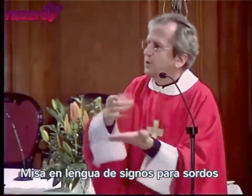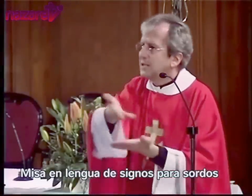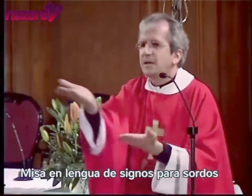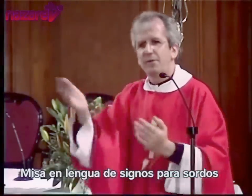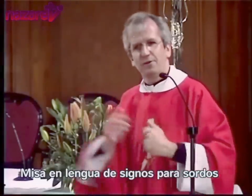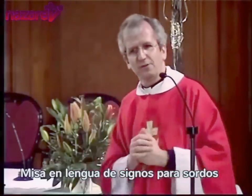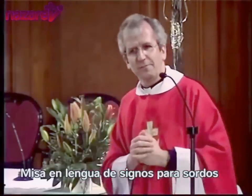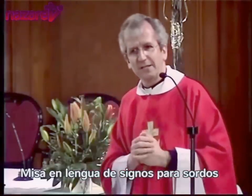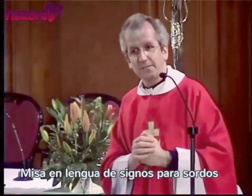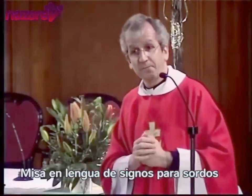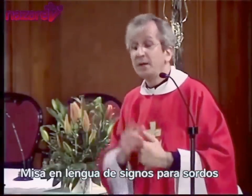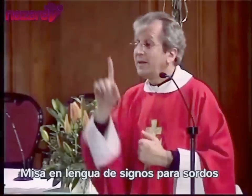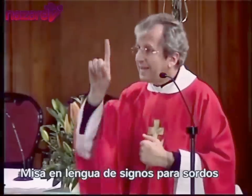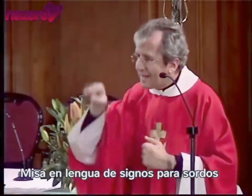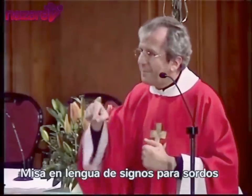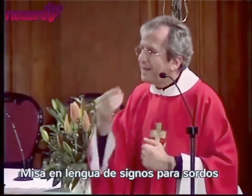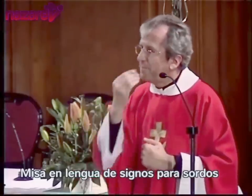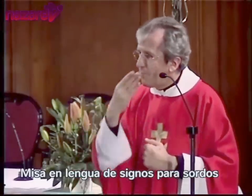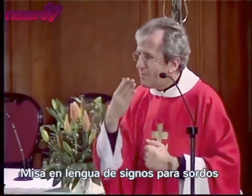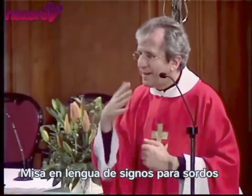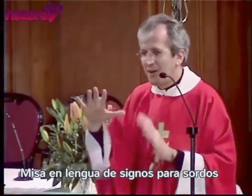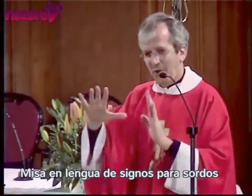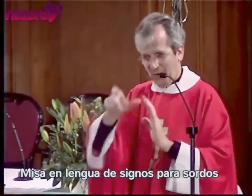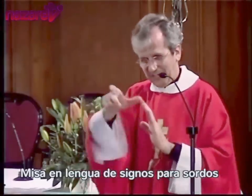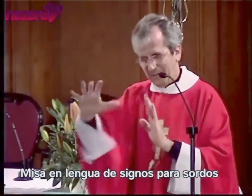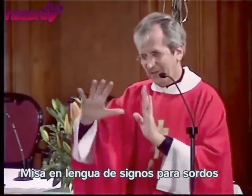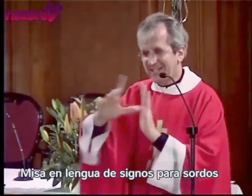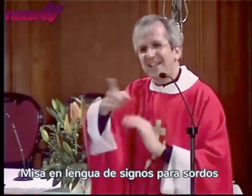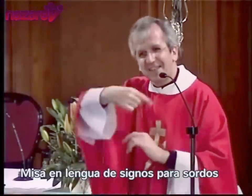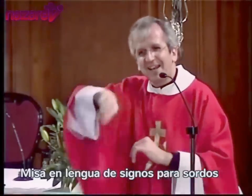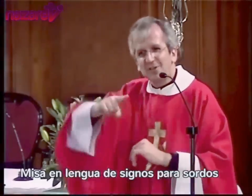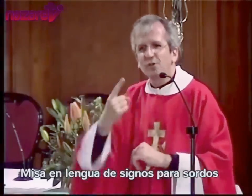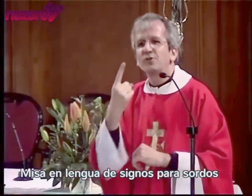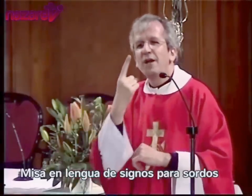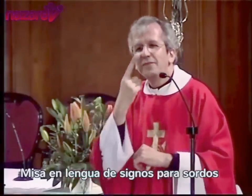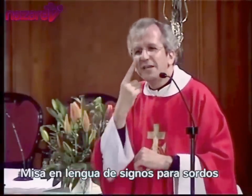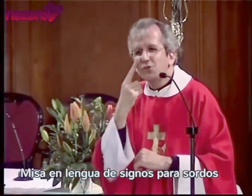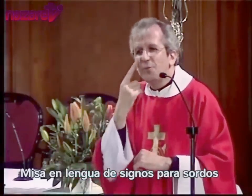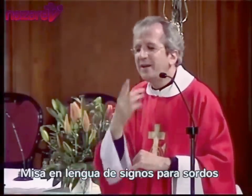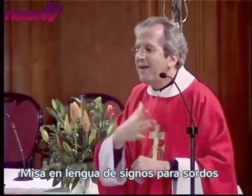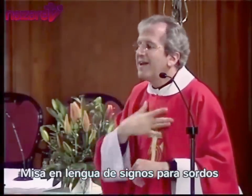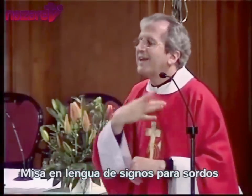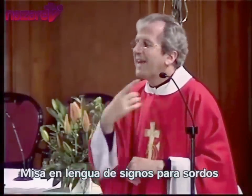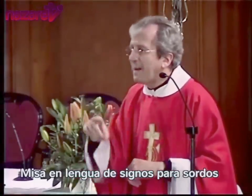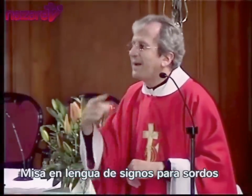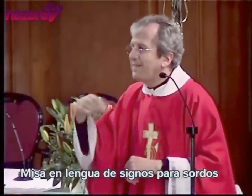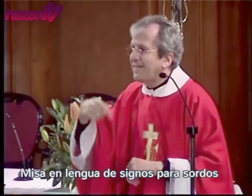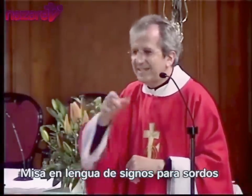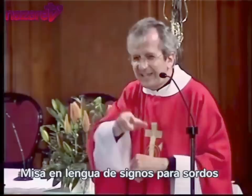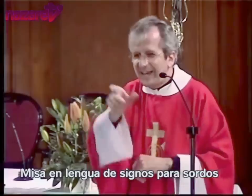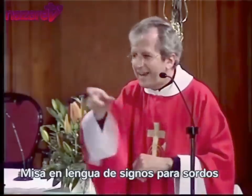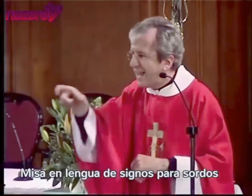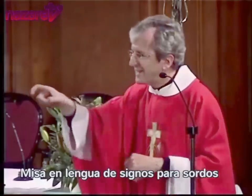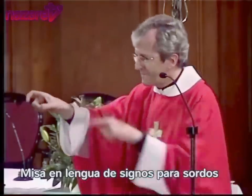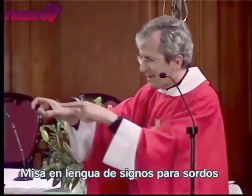para ponerlos al servicio de los demás? Y también va muy bien con las personas que están cerca de nosotros descubrir qué